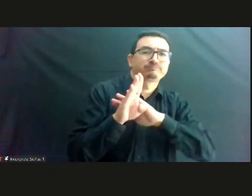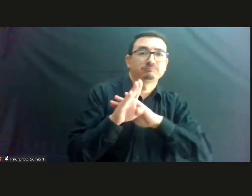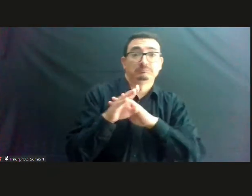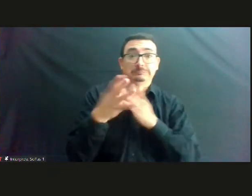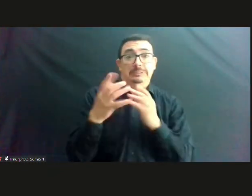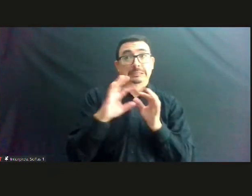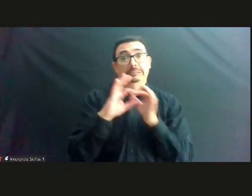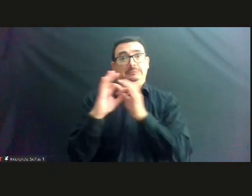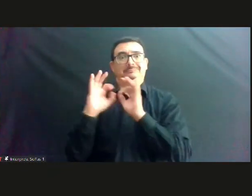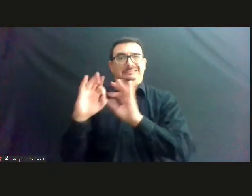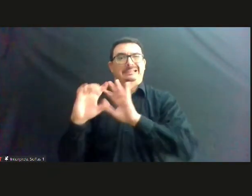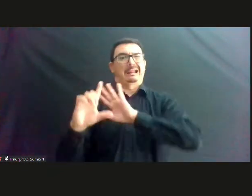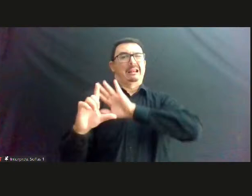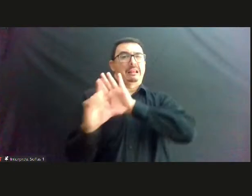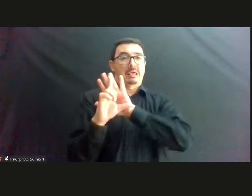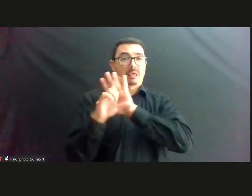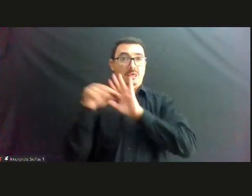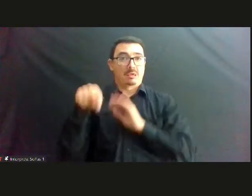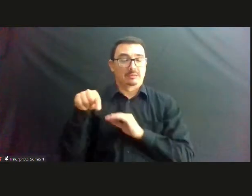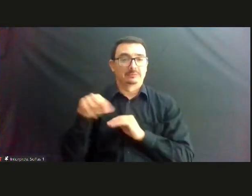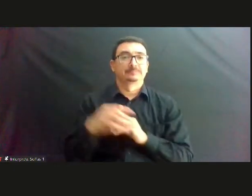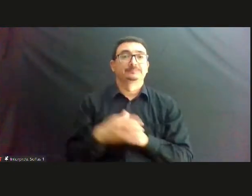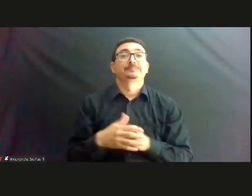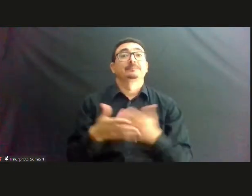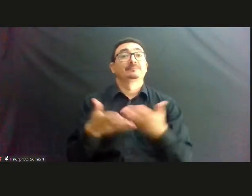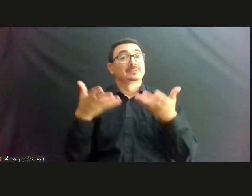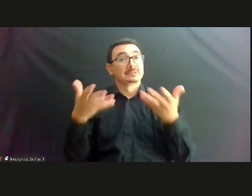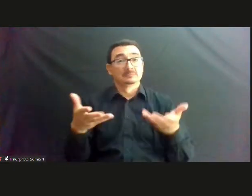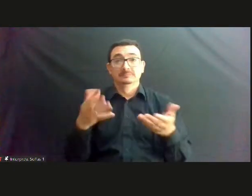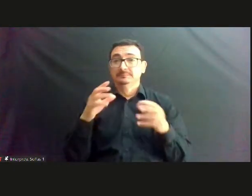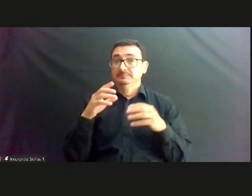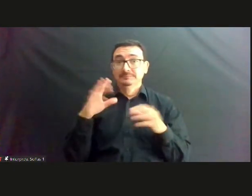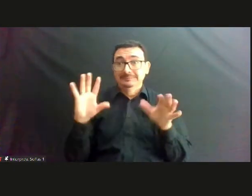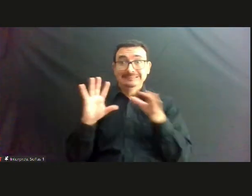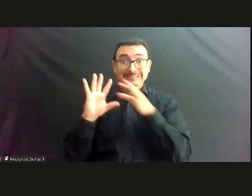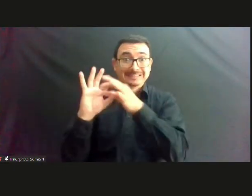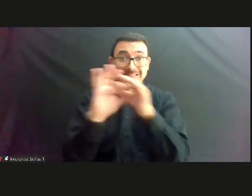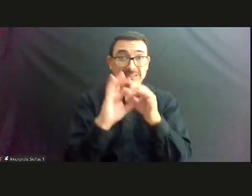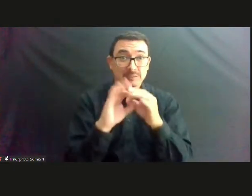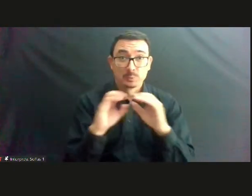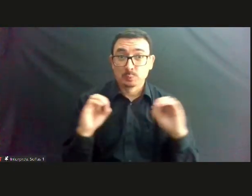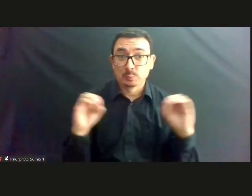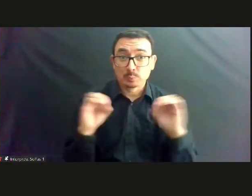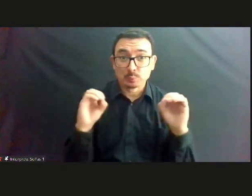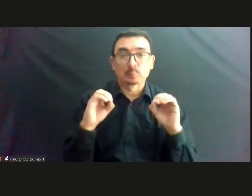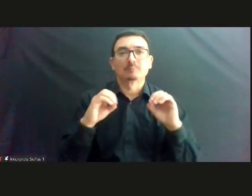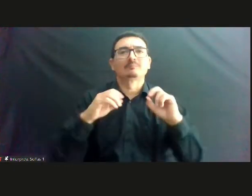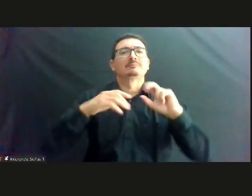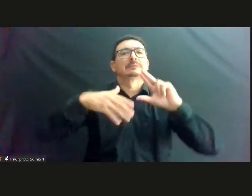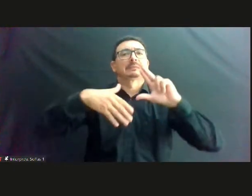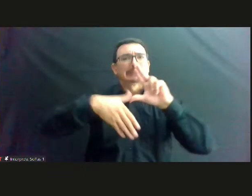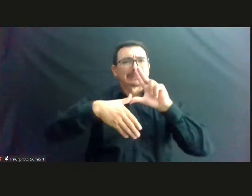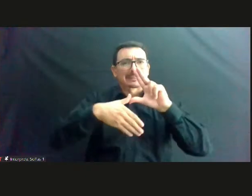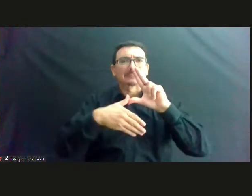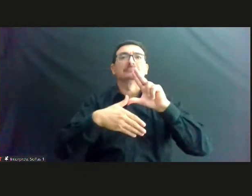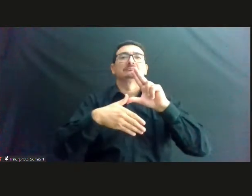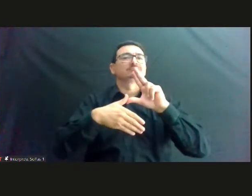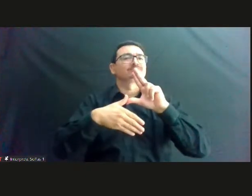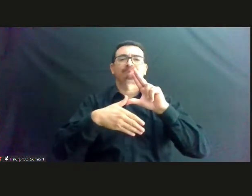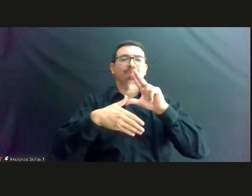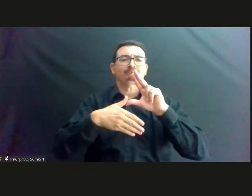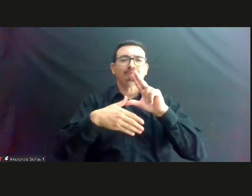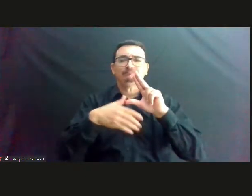que sin una plataforma regional y una coordinación regional y una visión de mercado regional, no es